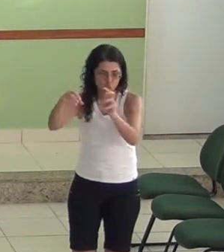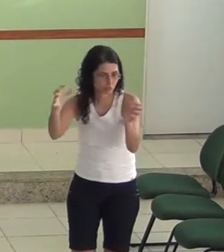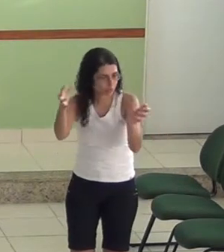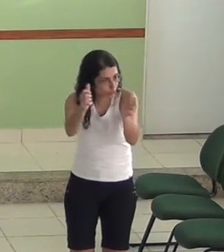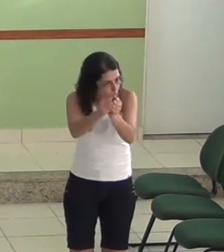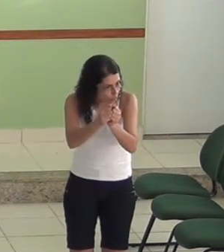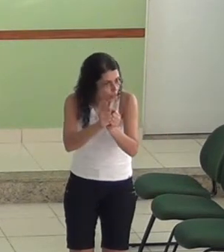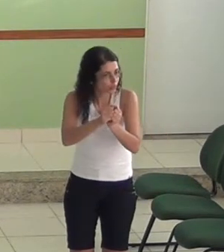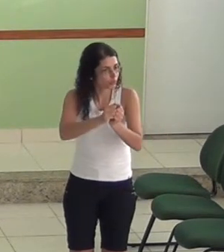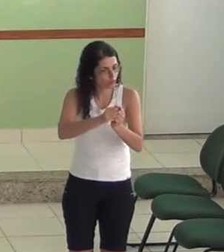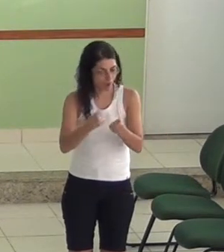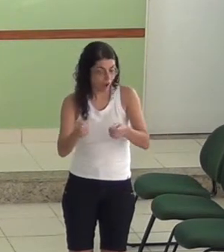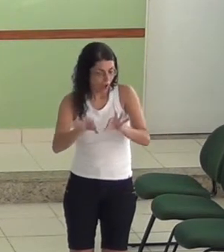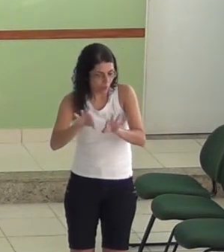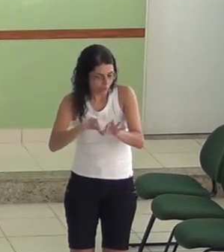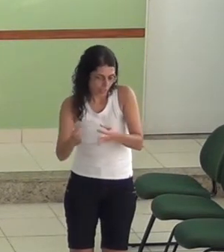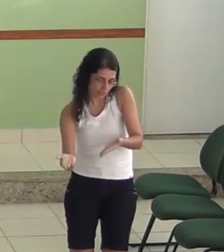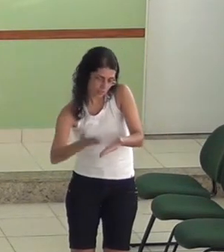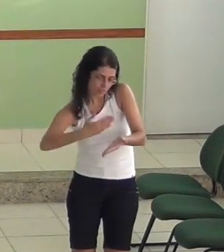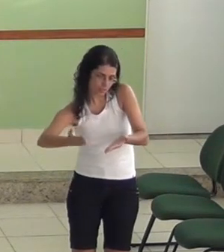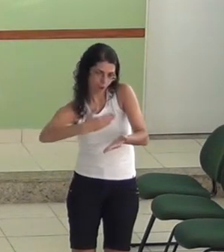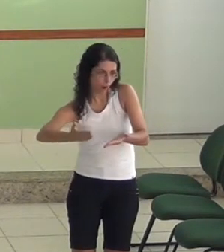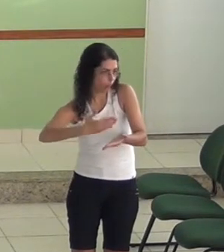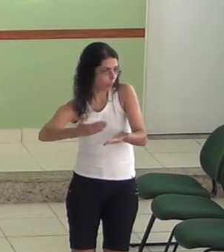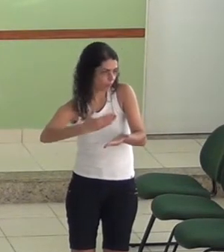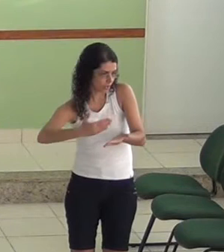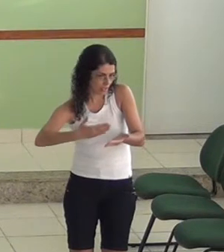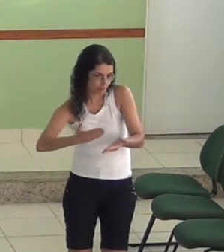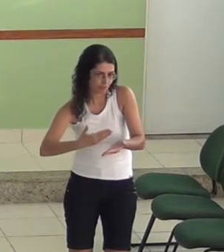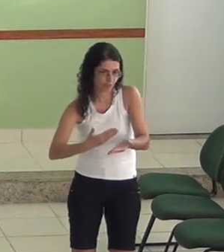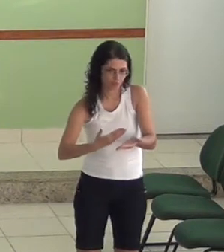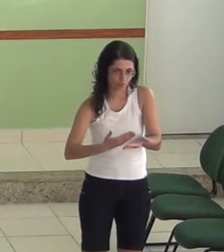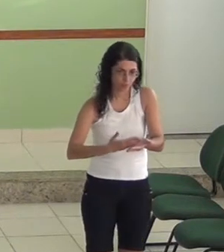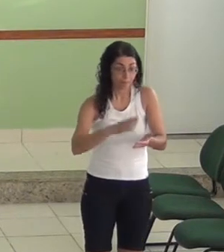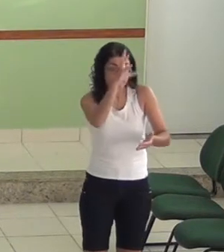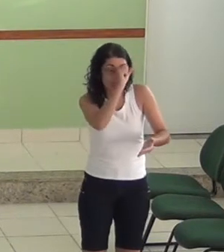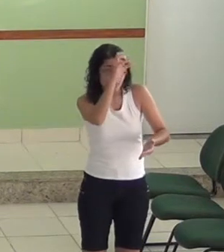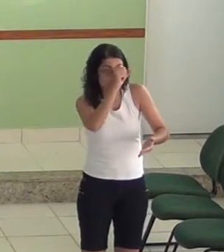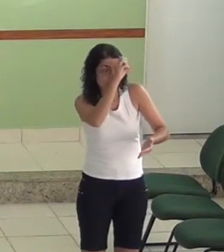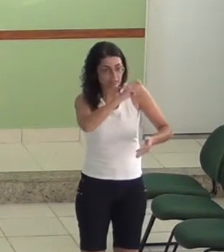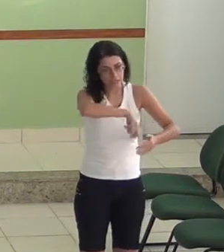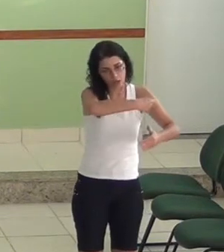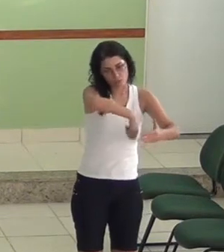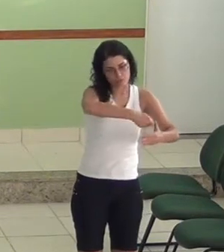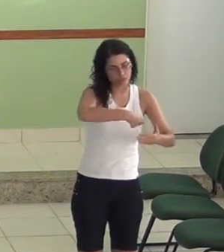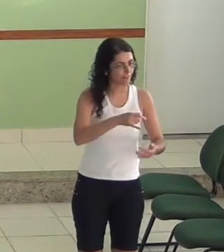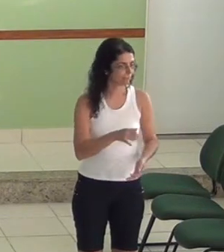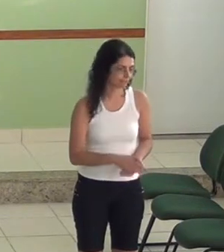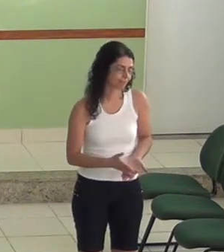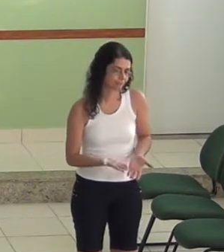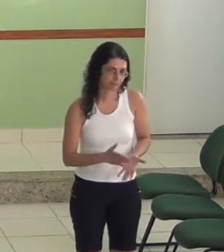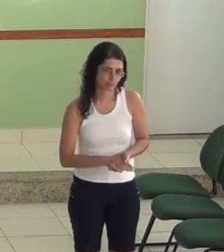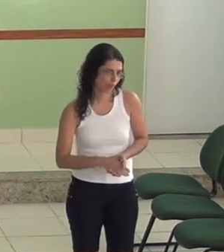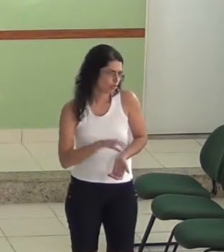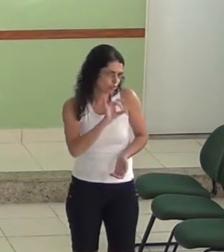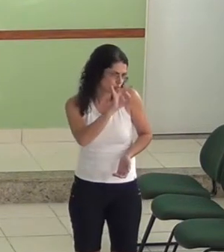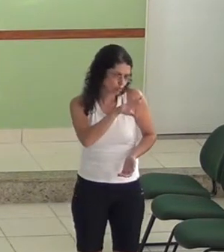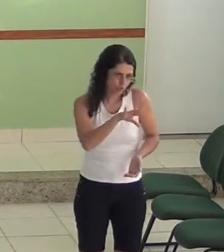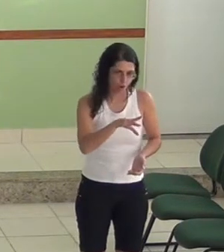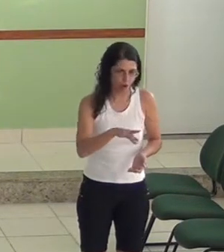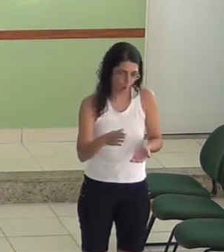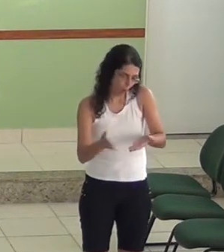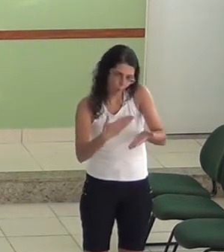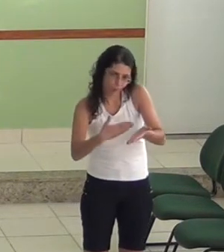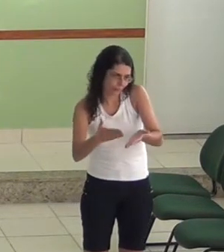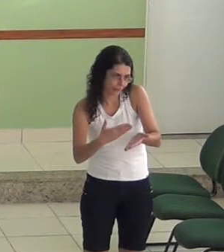revertido também para missões. Então traga sua receita deliciosa, mas aí os irmãos vão falar assim, mas só vamos fazer o livro? Lógico que não.